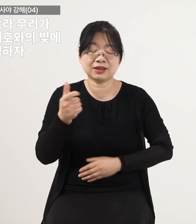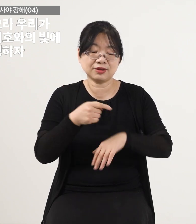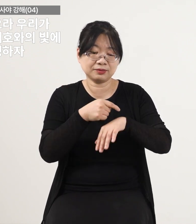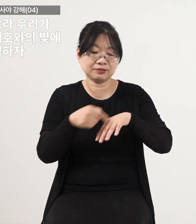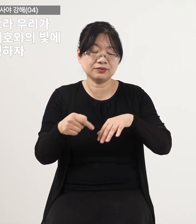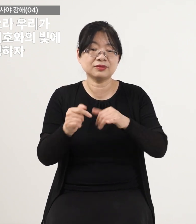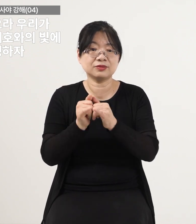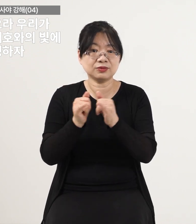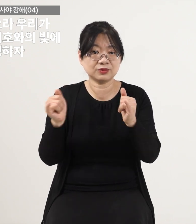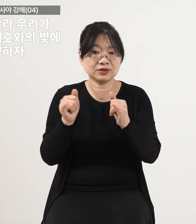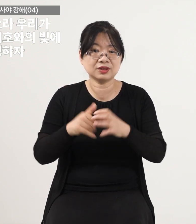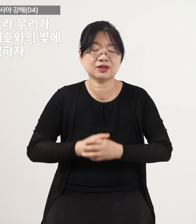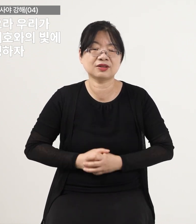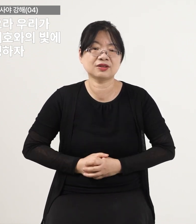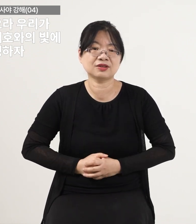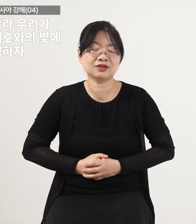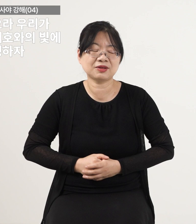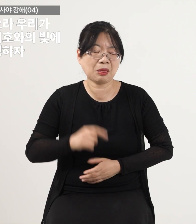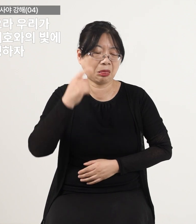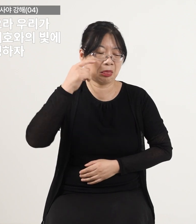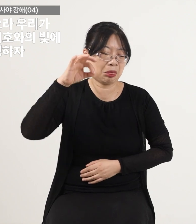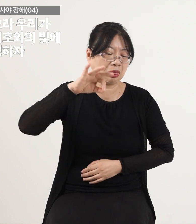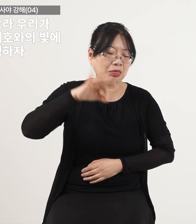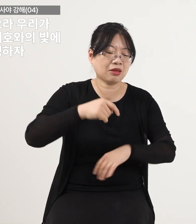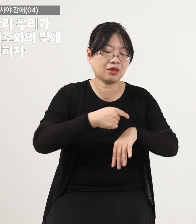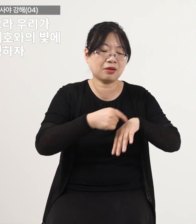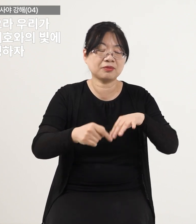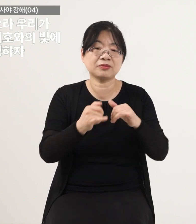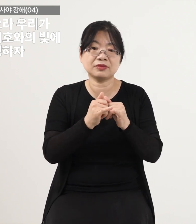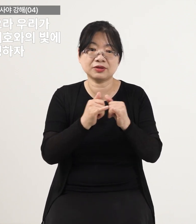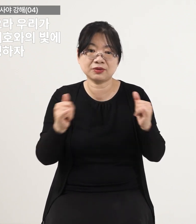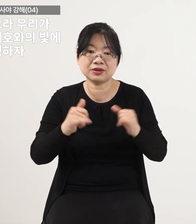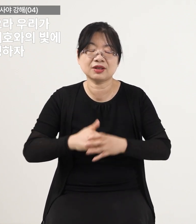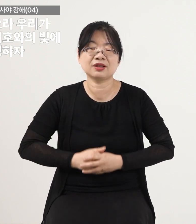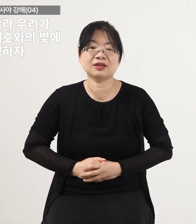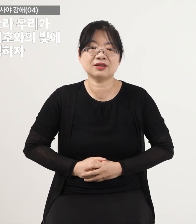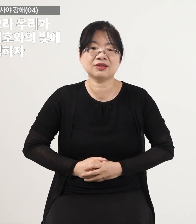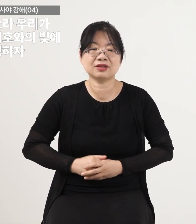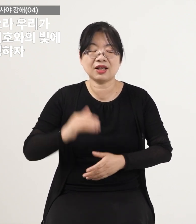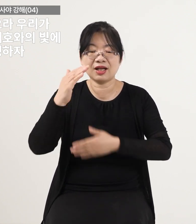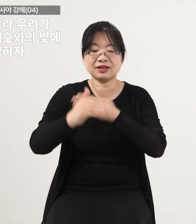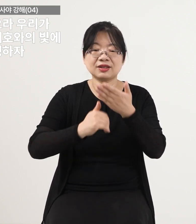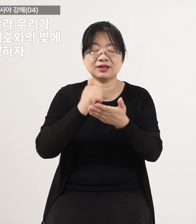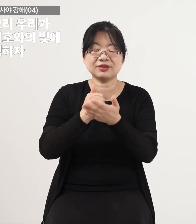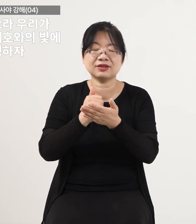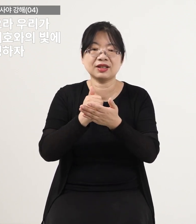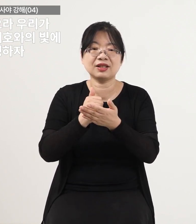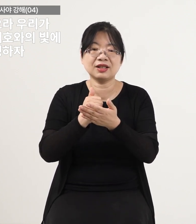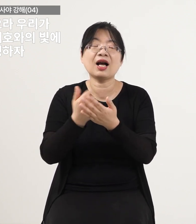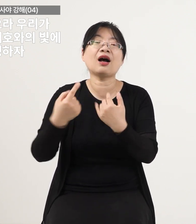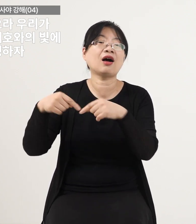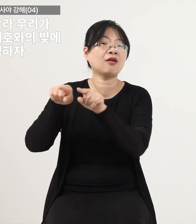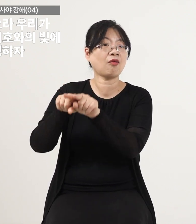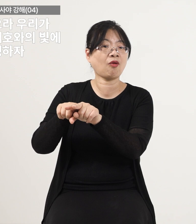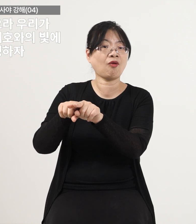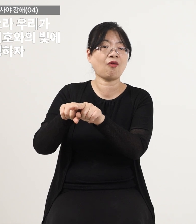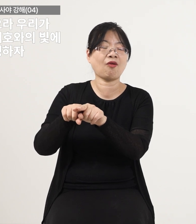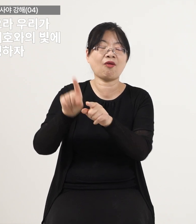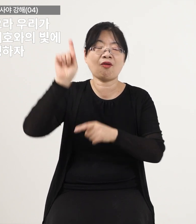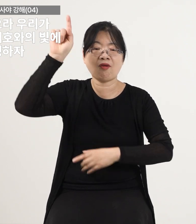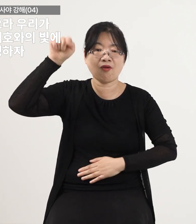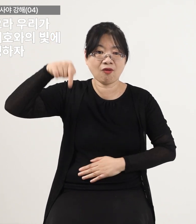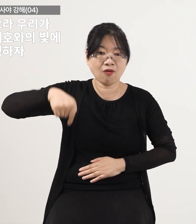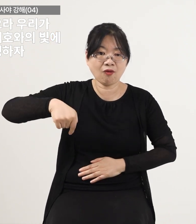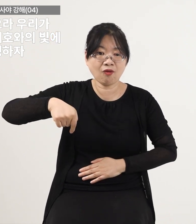민족이, 저 볼품없는 민족이 하나님이라는 신이 함께하니까